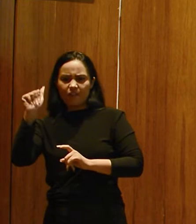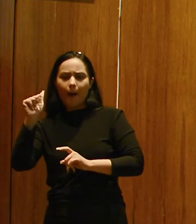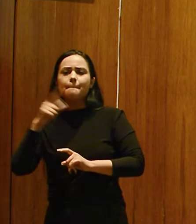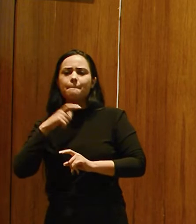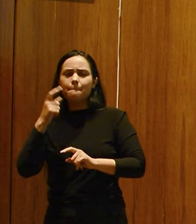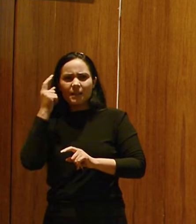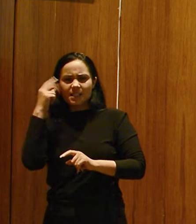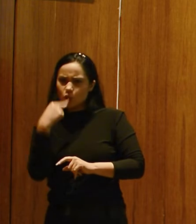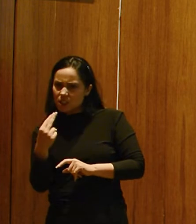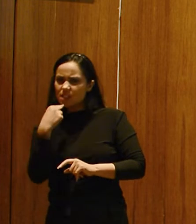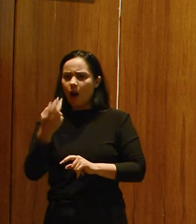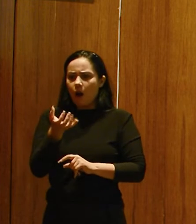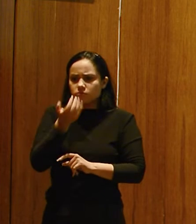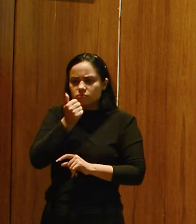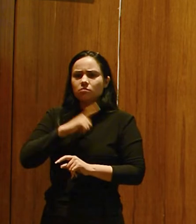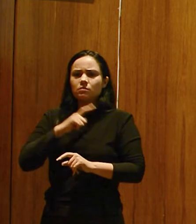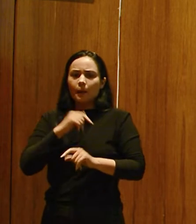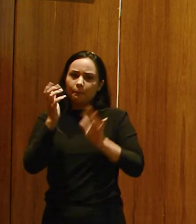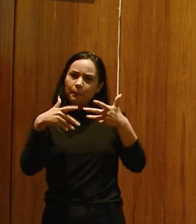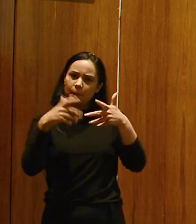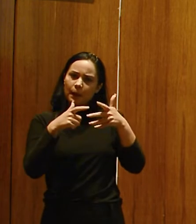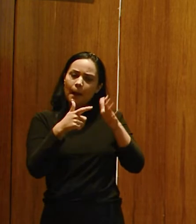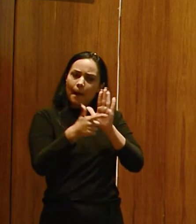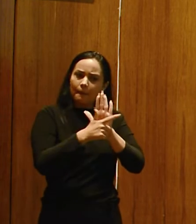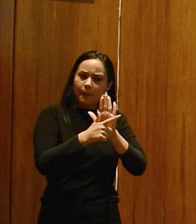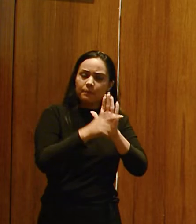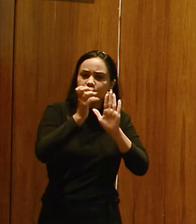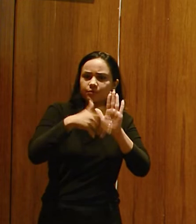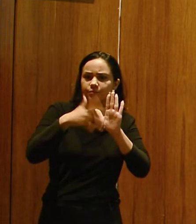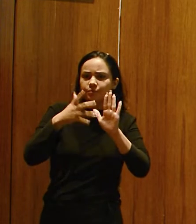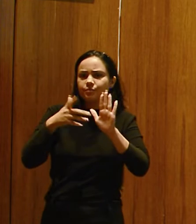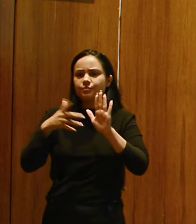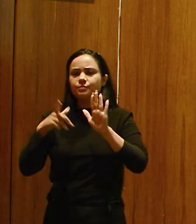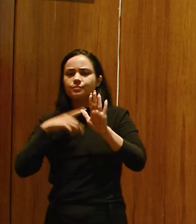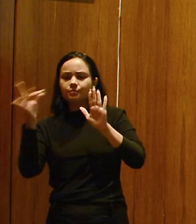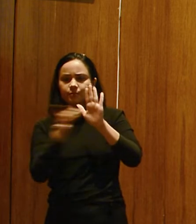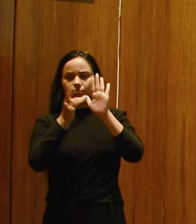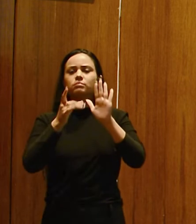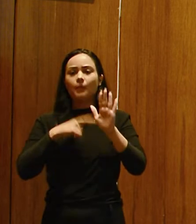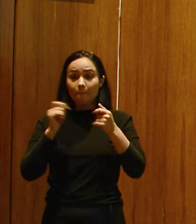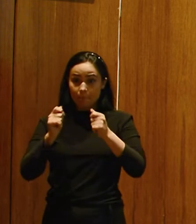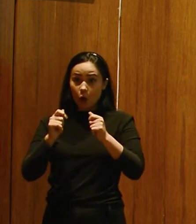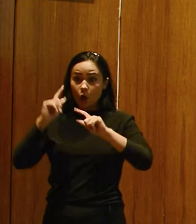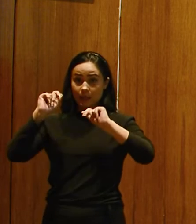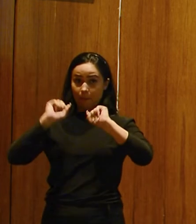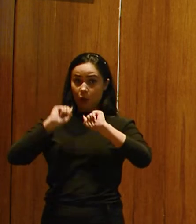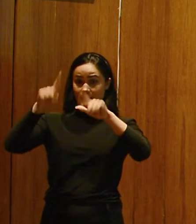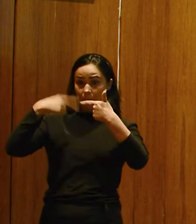na nutrição. E temos esse manual de triagem auditiva de considerações para implementação, que vocês podem